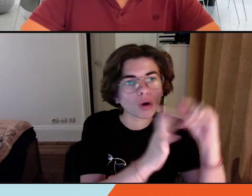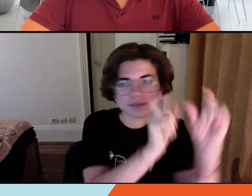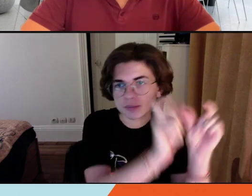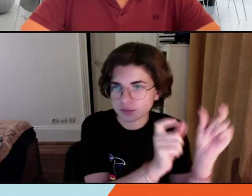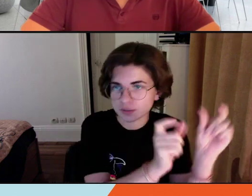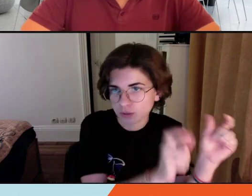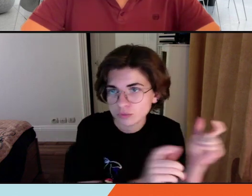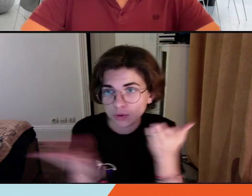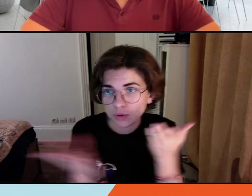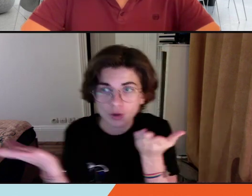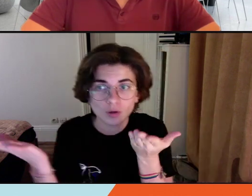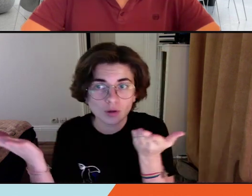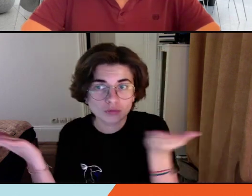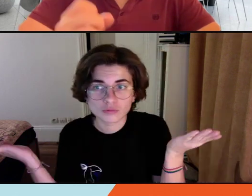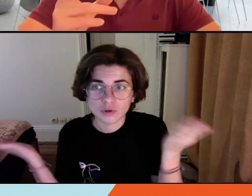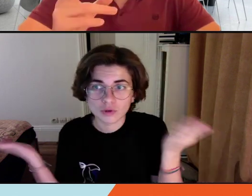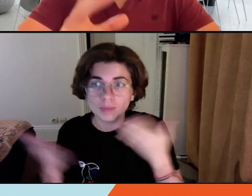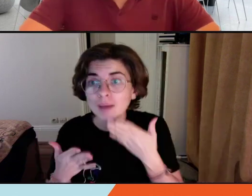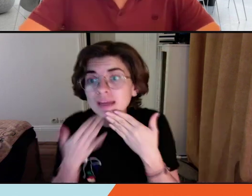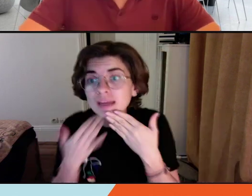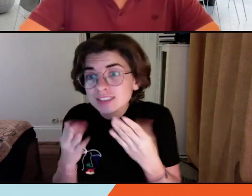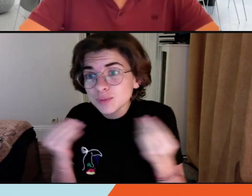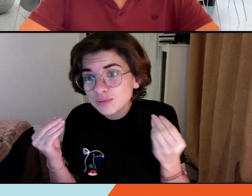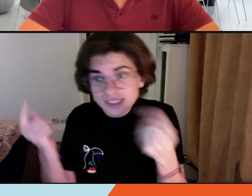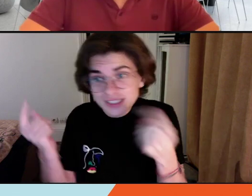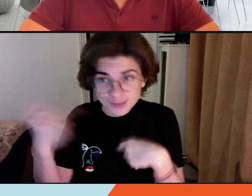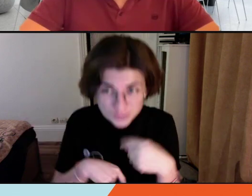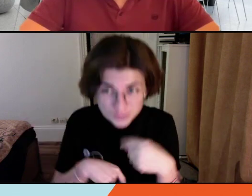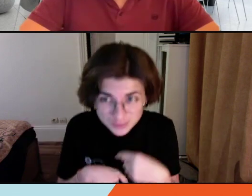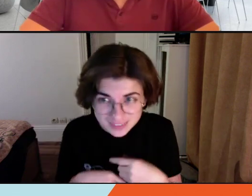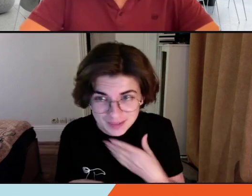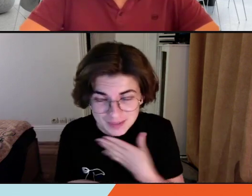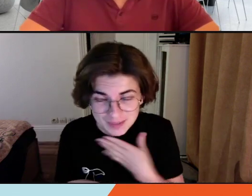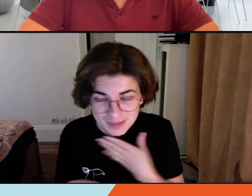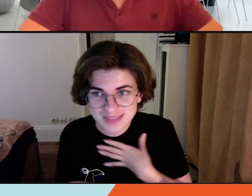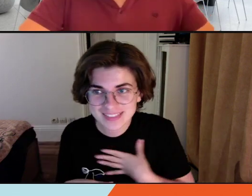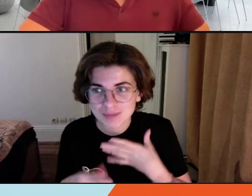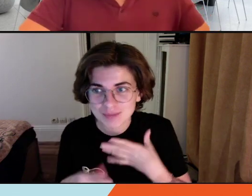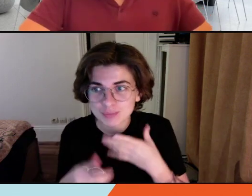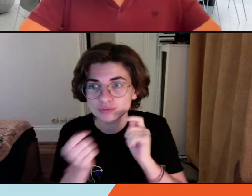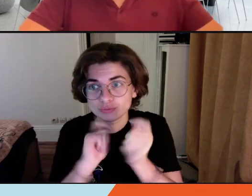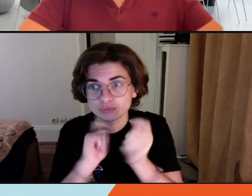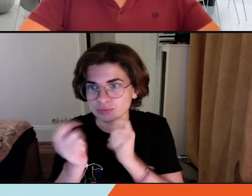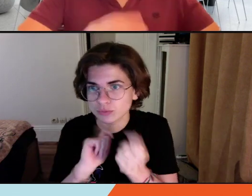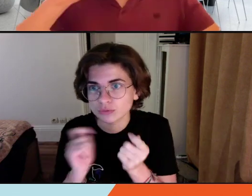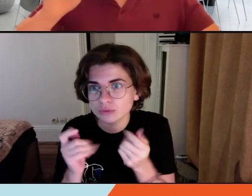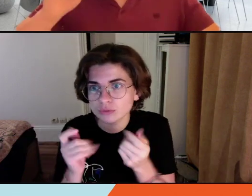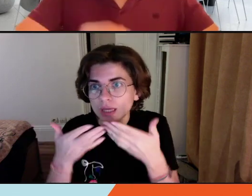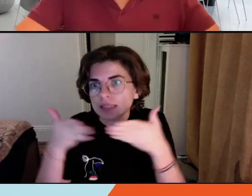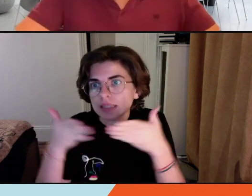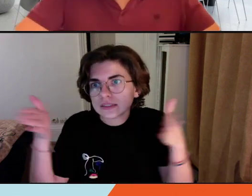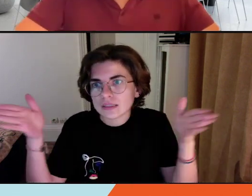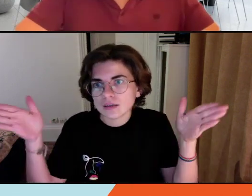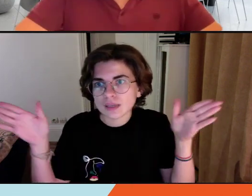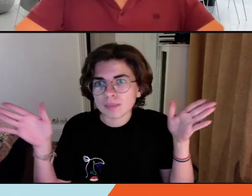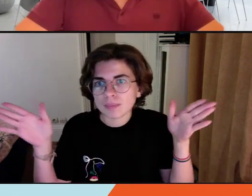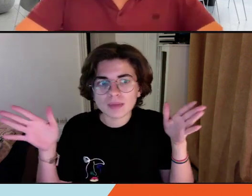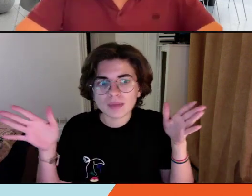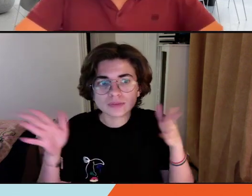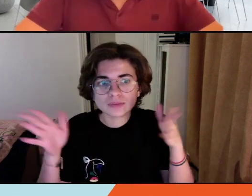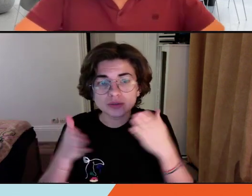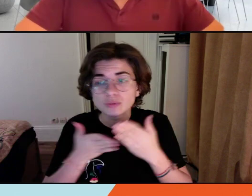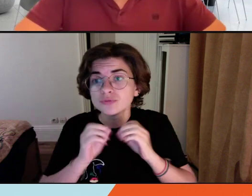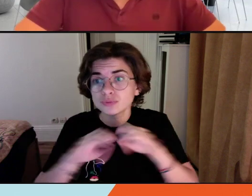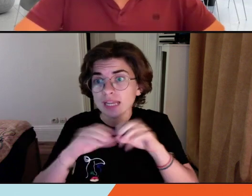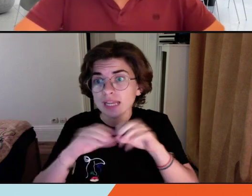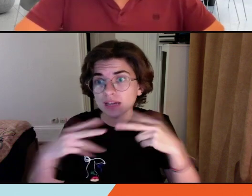personnes. Donc, merci beaucoup d'être venu. Ça m'a fait plaisir pour que tu discutes. Ça permet aussi de diffuser